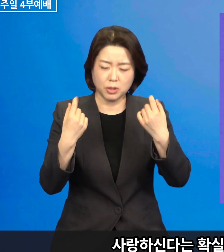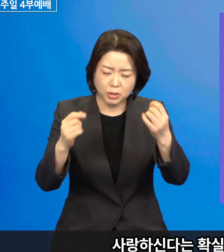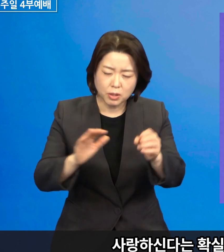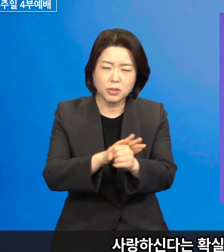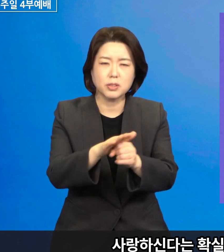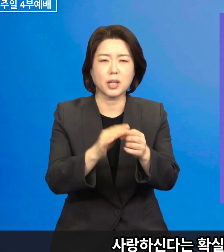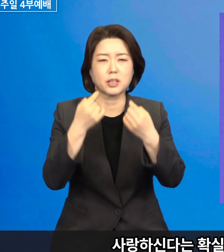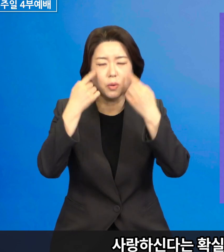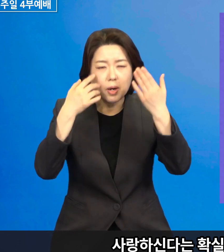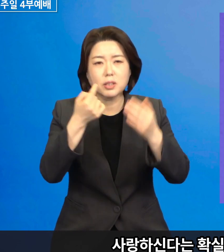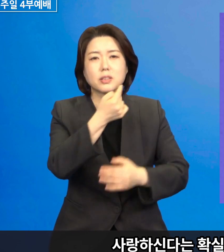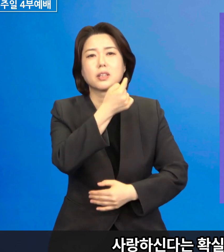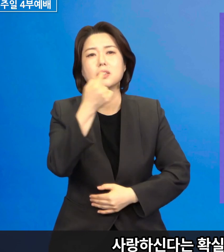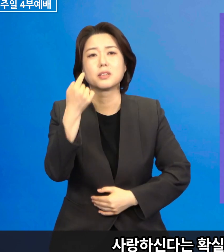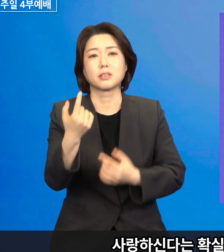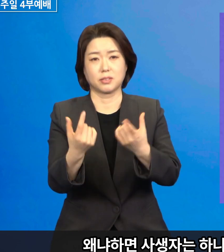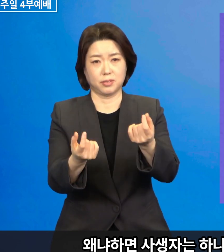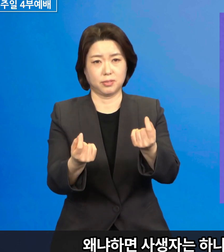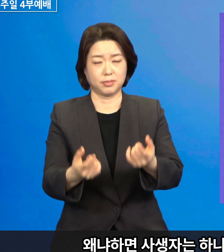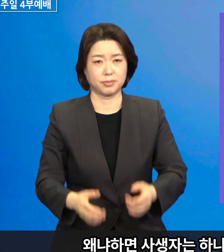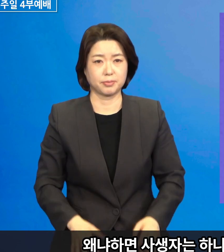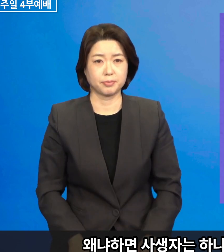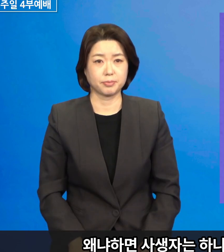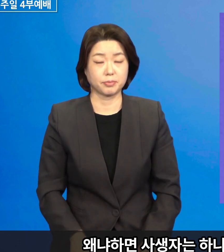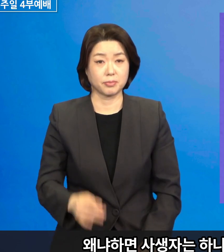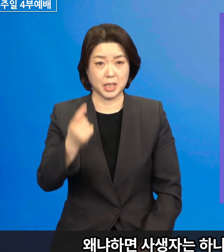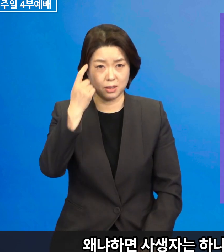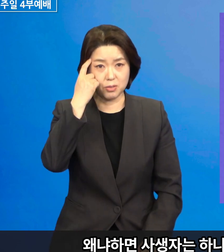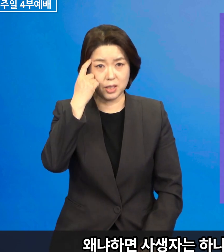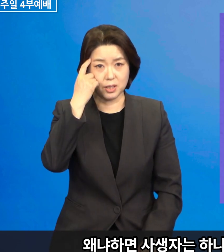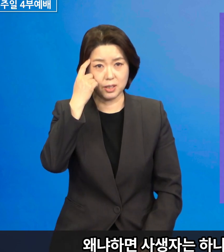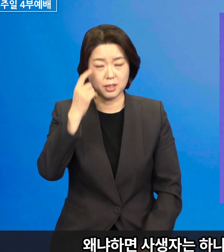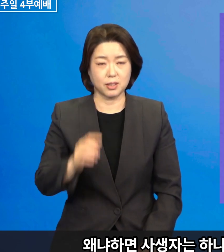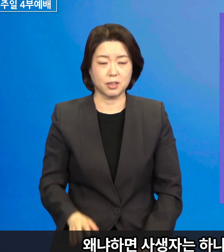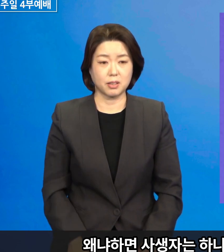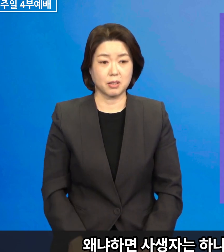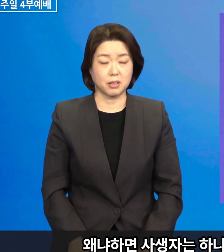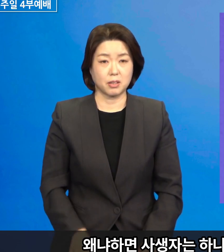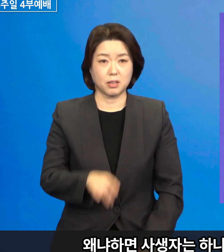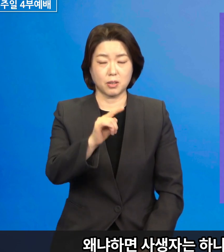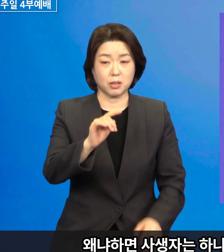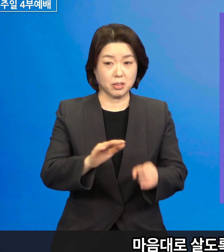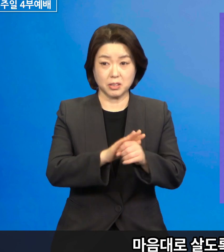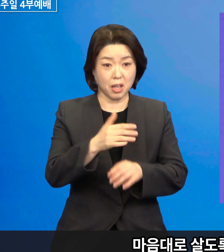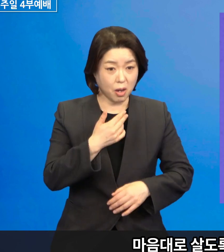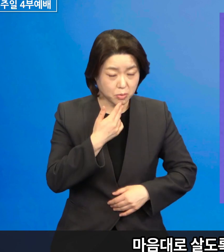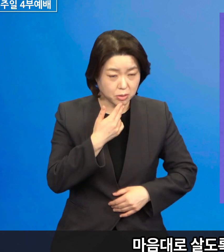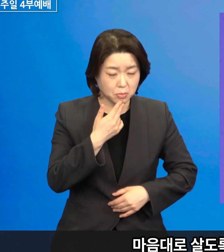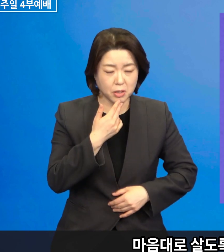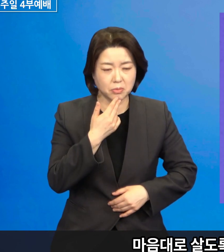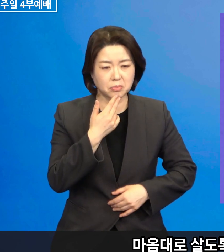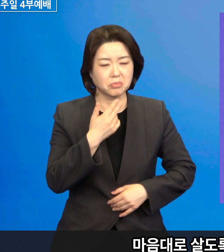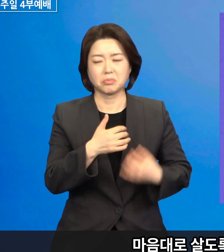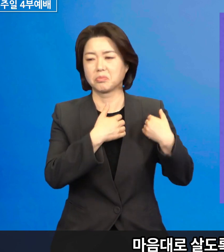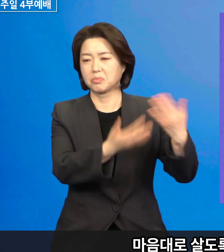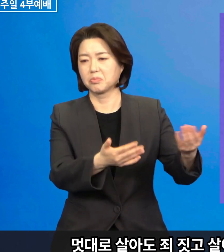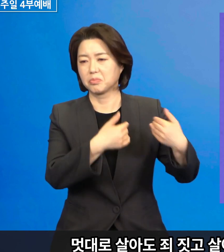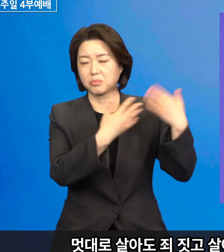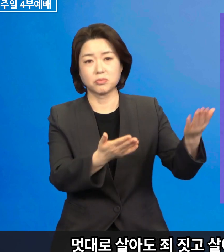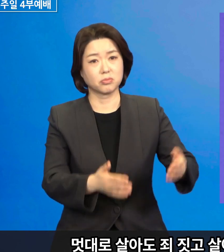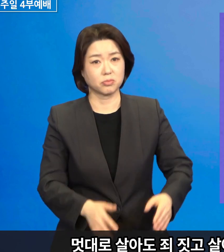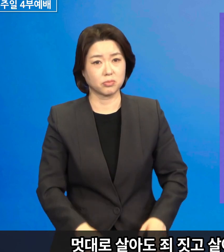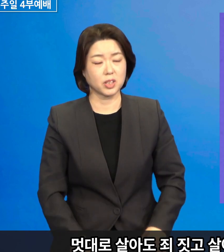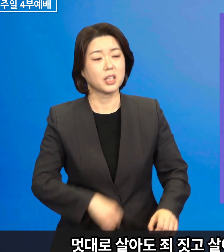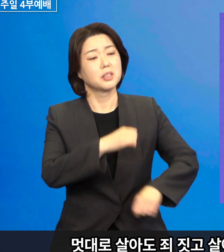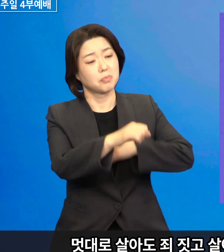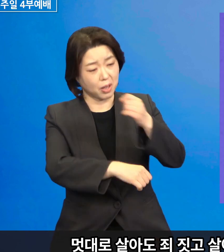사랑하신다는 확실한 증거이기도 합니다. 왜냐하면 사생자는 하나님 건드리지도 않습니다. 마음대로 살도록 내버려 두십니다.